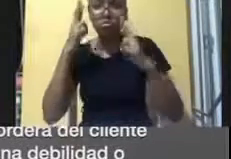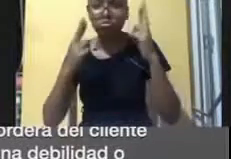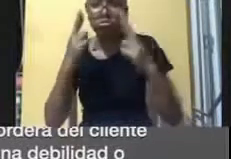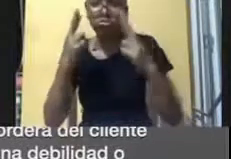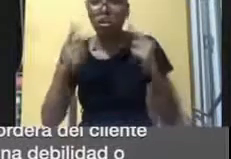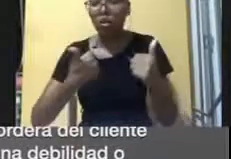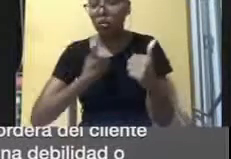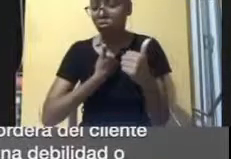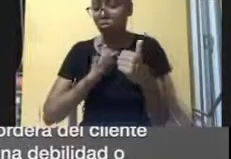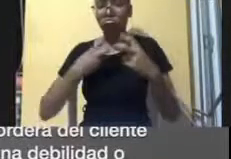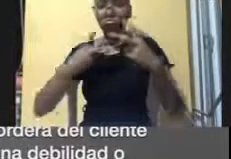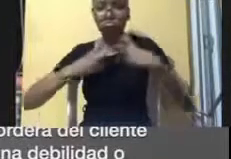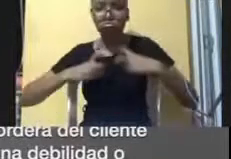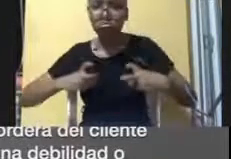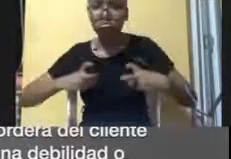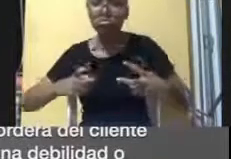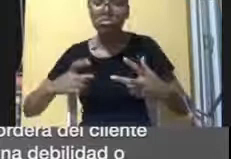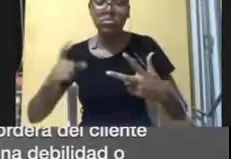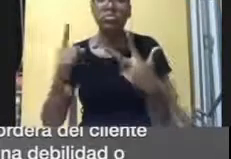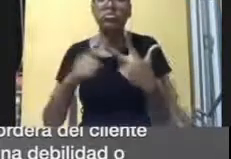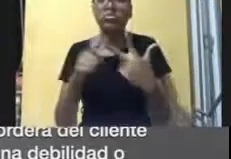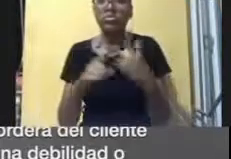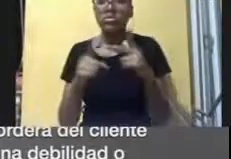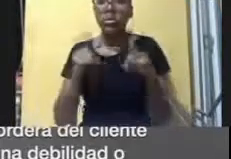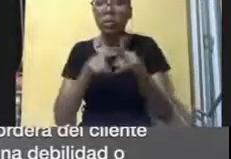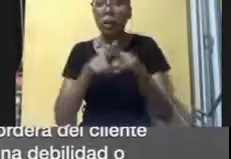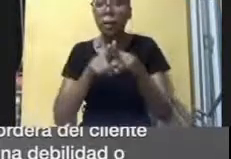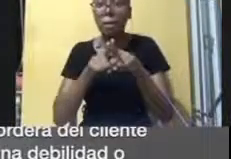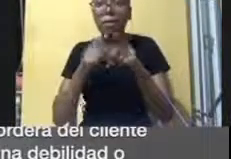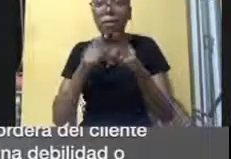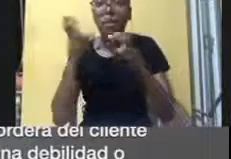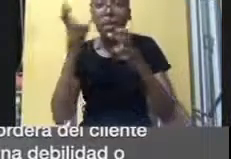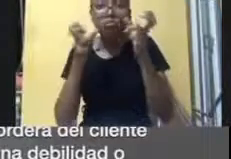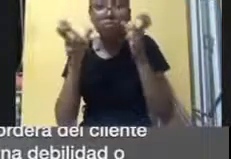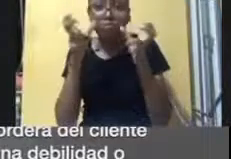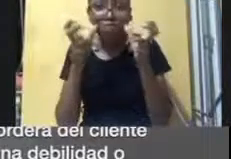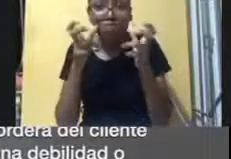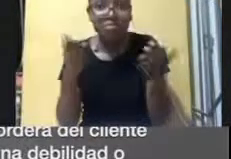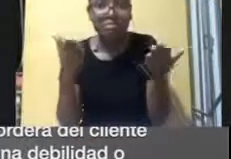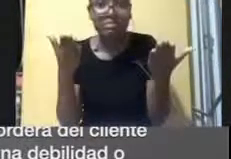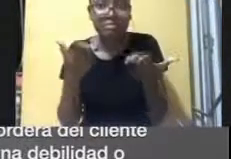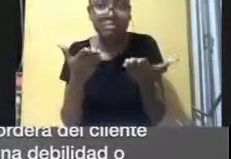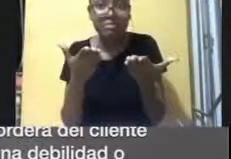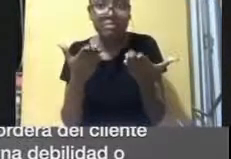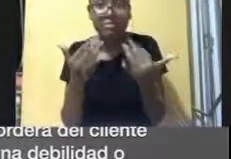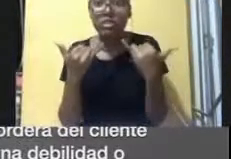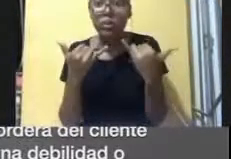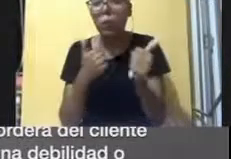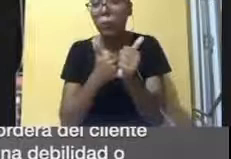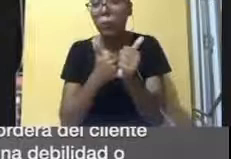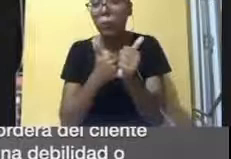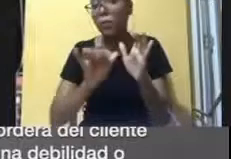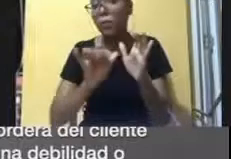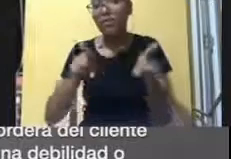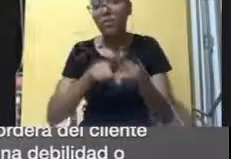recibir capacitaciones de personas expertas, como están haciendo ustedes hoy mismo, para aprender más y más. Y